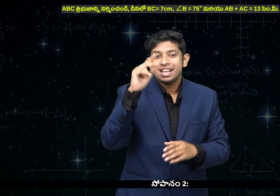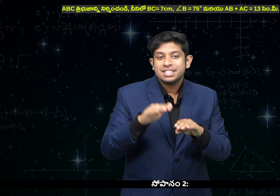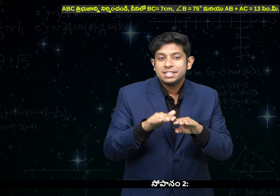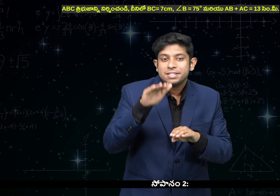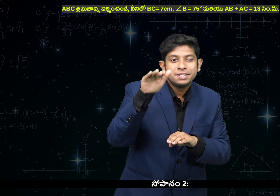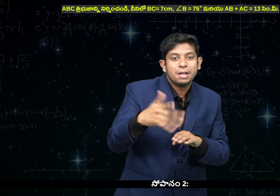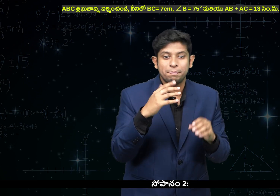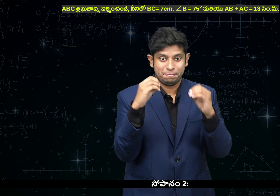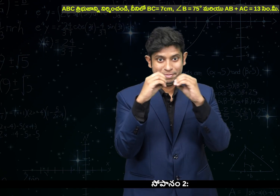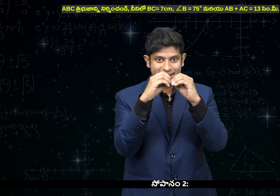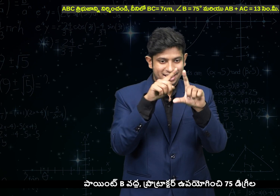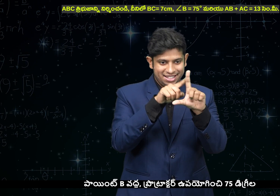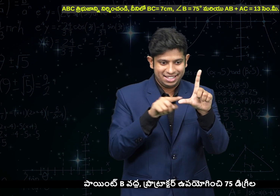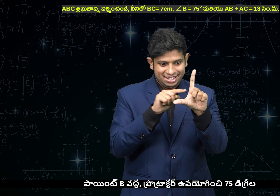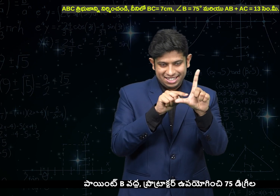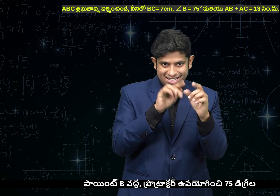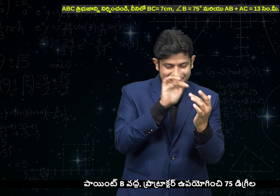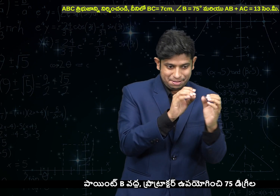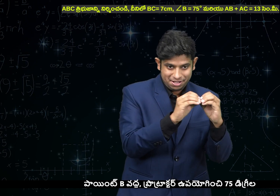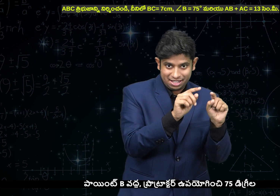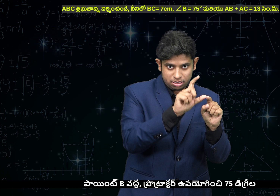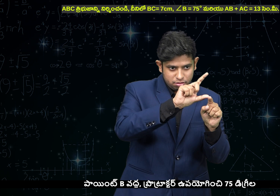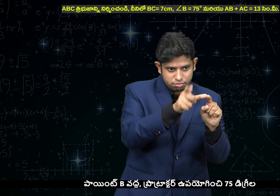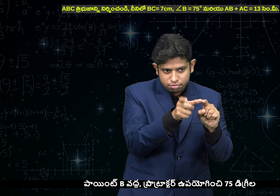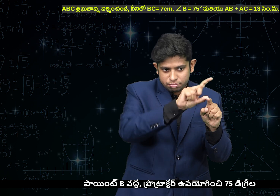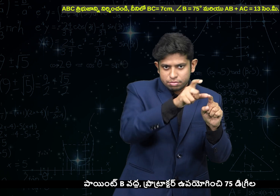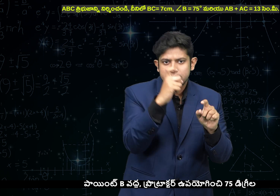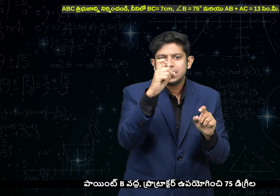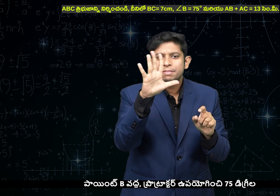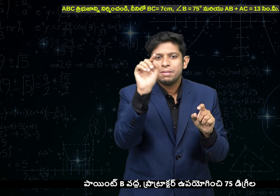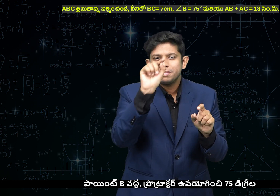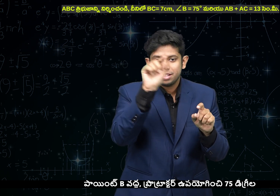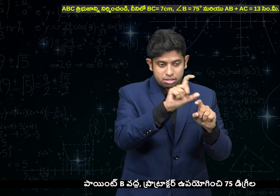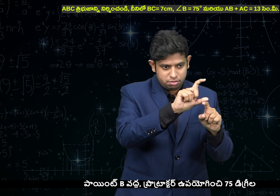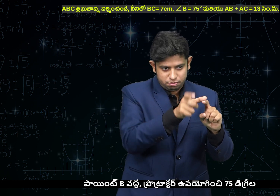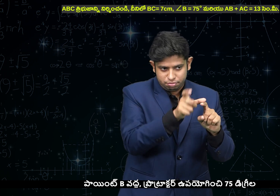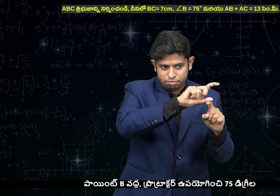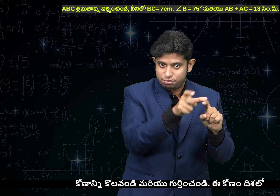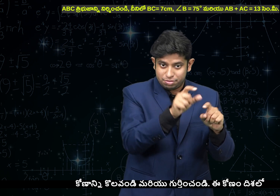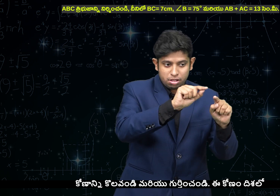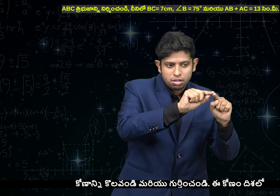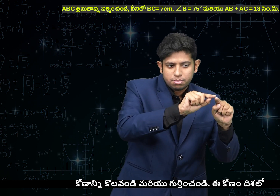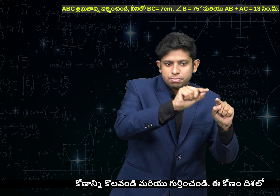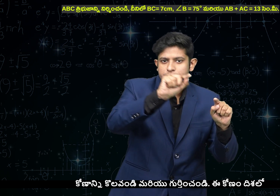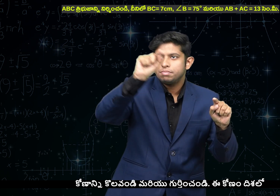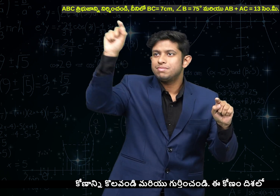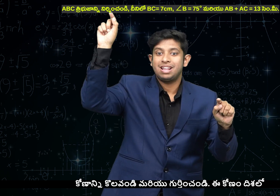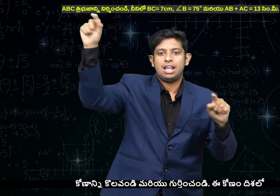సోపానం 2. పాయింట్ బి వద్ద ప్రొట్రాక్టర్ ఉపయోగించి 75 డిగ్రీల కోణాన్ని కొలవండి